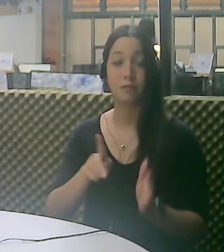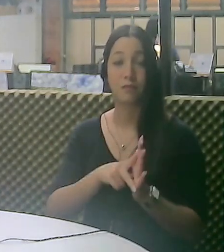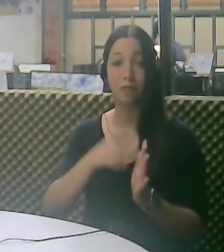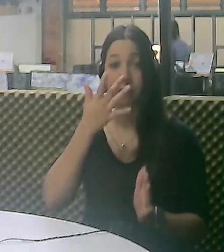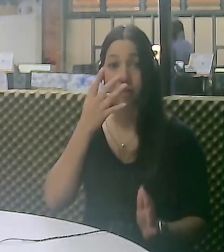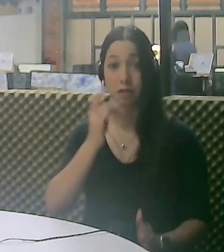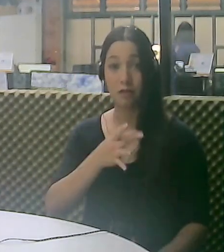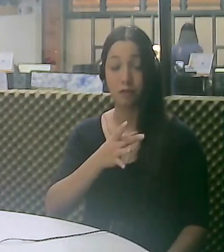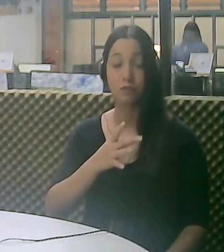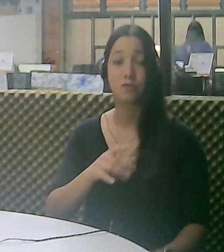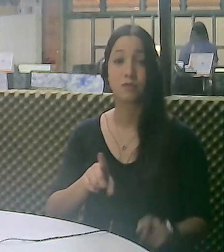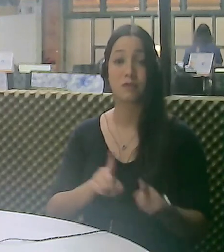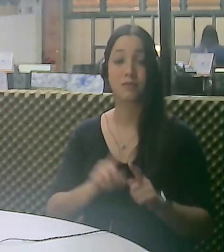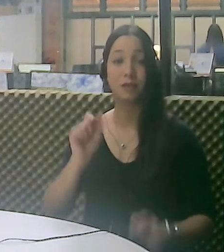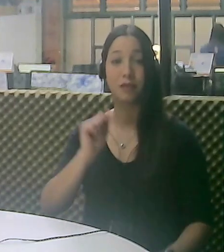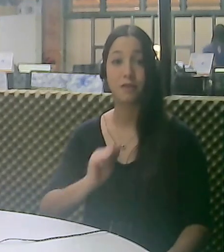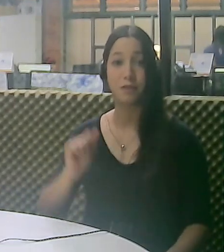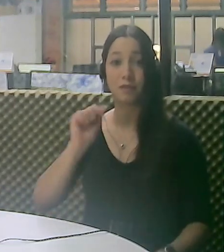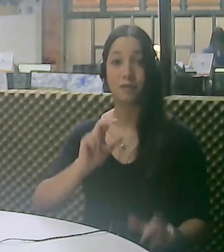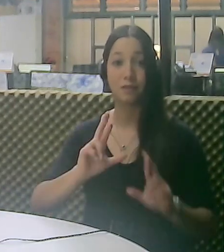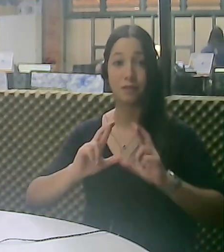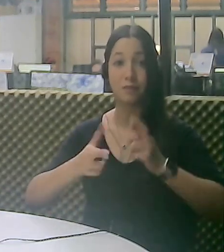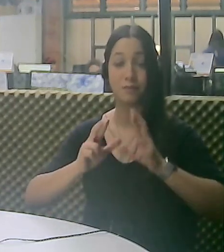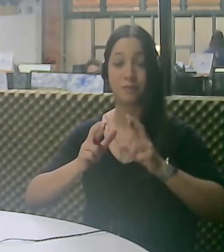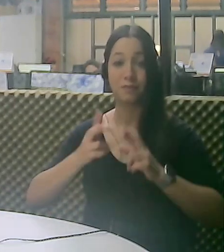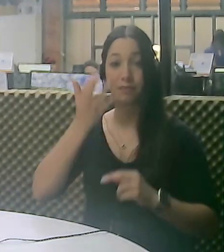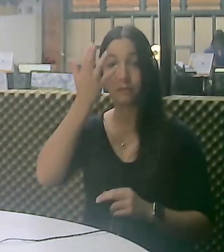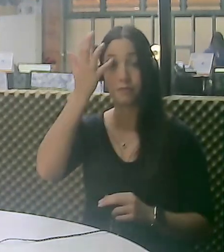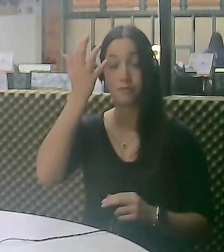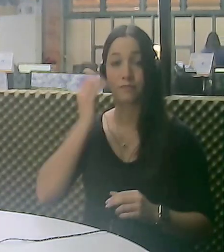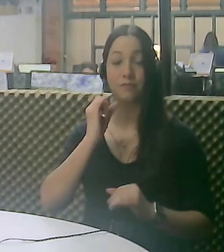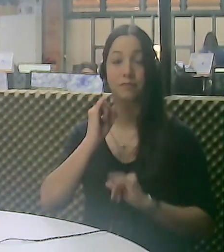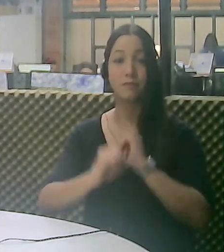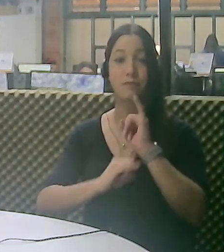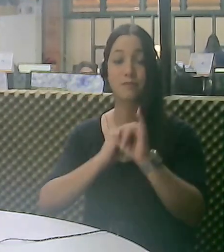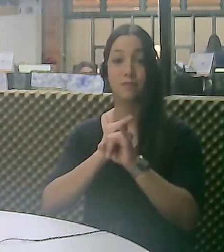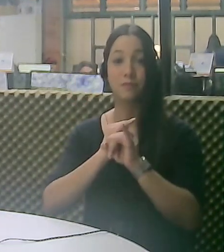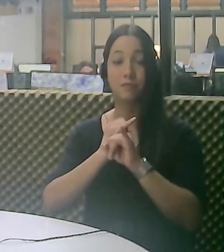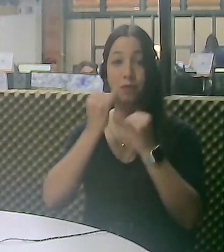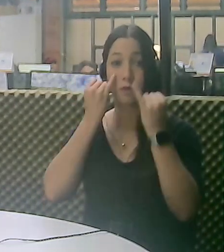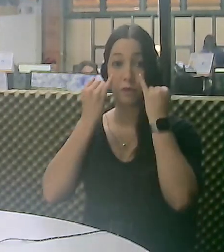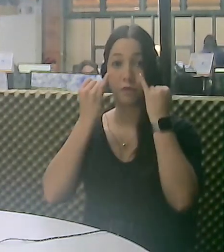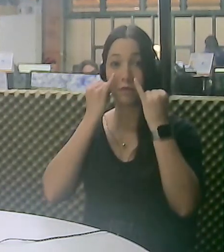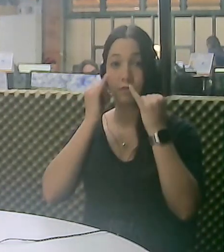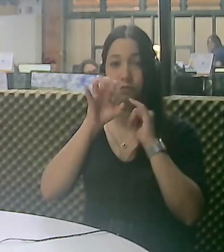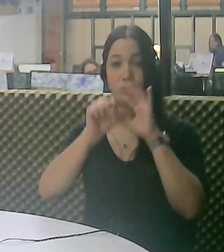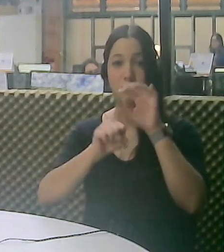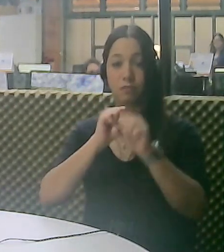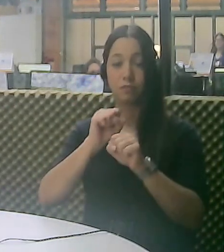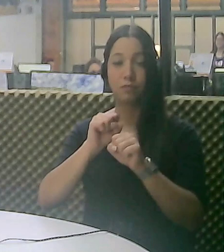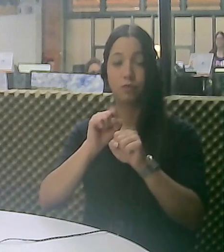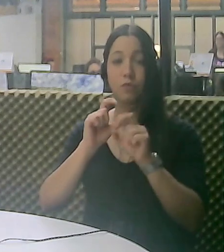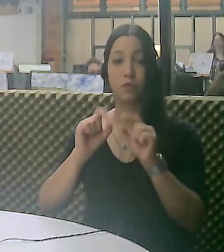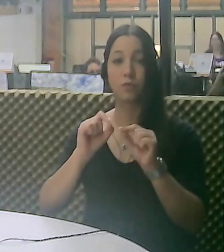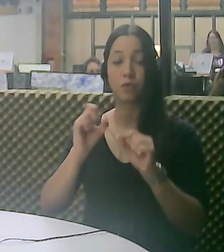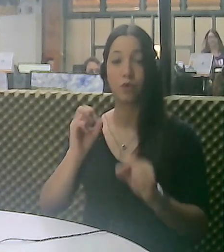sanitário e às associações de recicladores. Pelo levantamento do setor, estas iniciativas atenderam um público